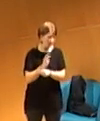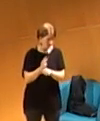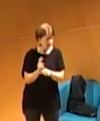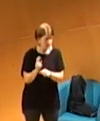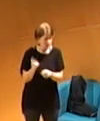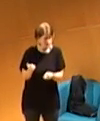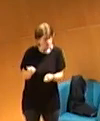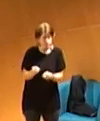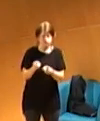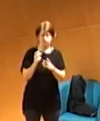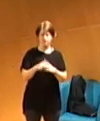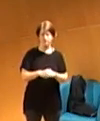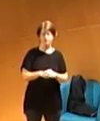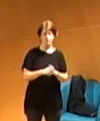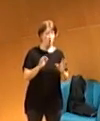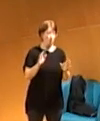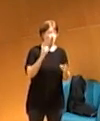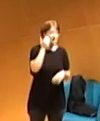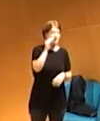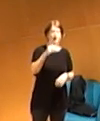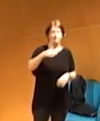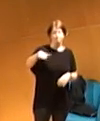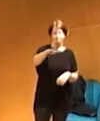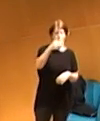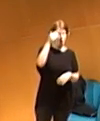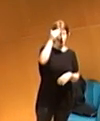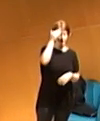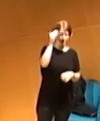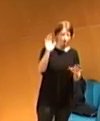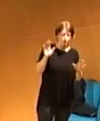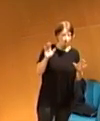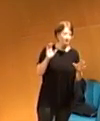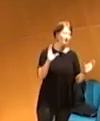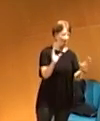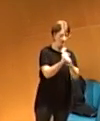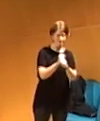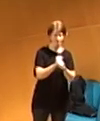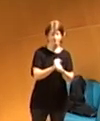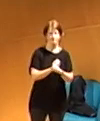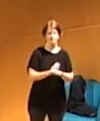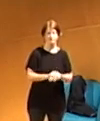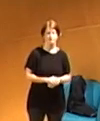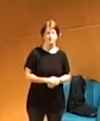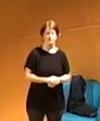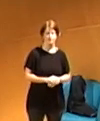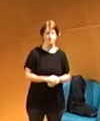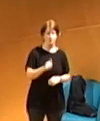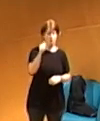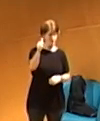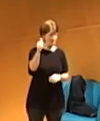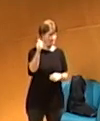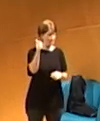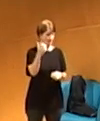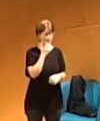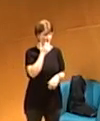connaît ici. C'est très compliqué. Bon, chaque cas est particulier. J'abrège. Hein, bon. Il a voulu se